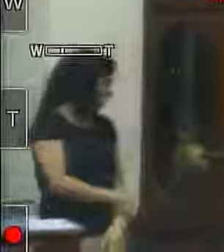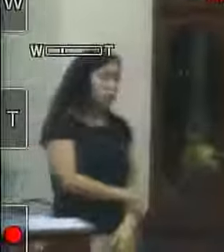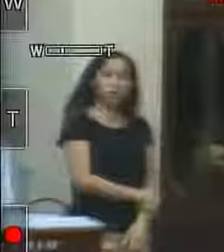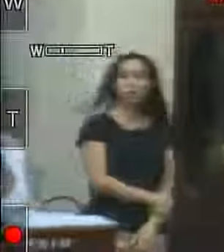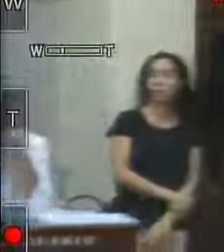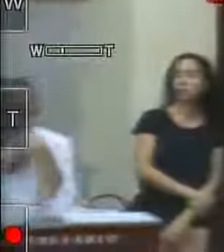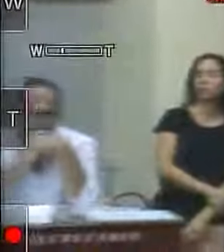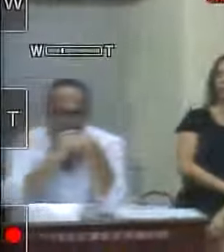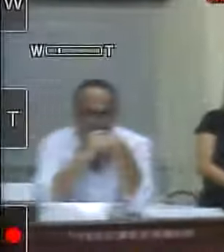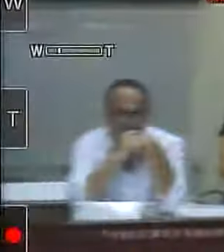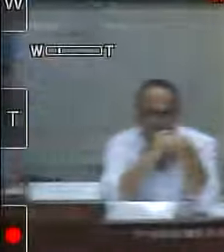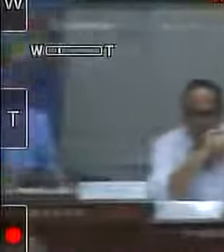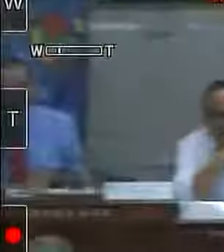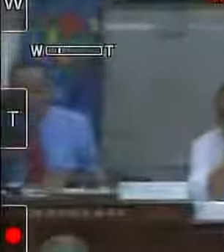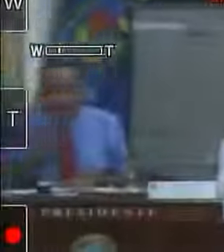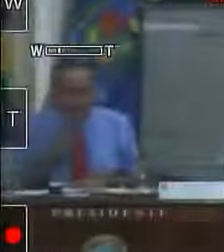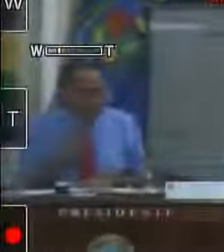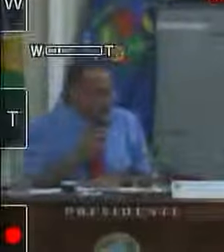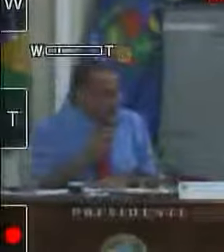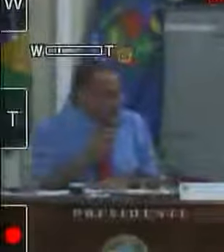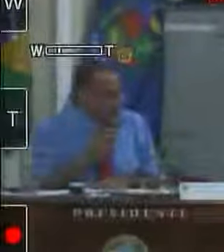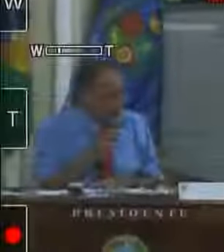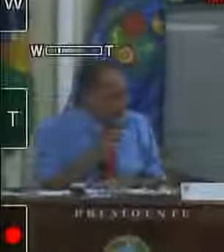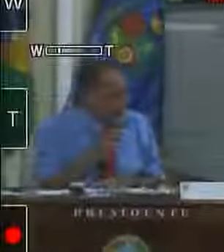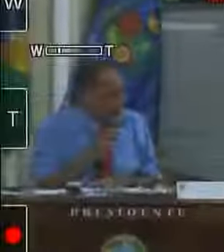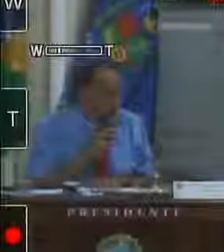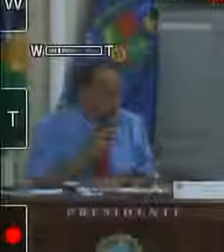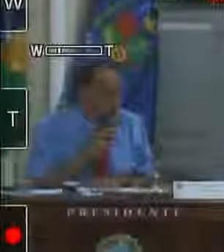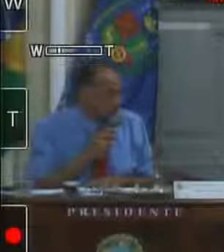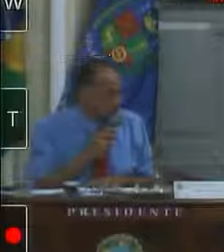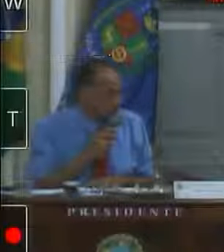né? Então, agora o senhor Vitor Emanuel Couto.